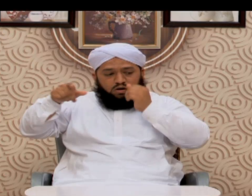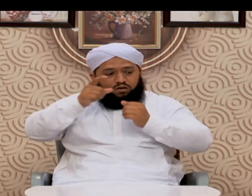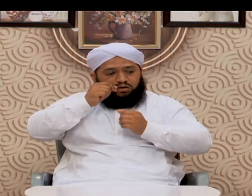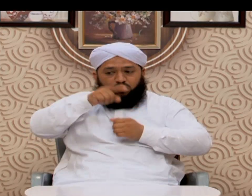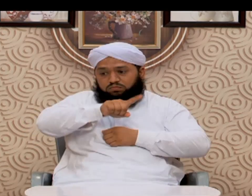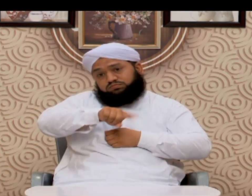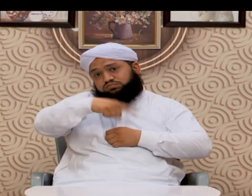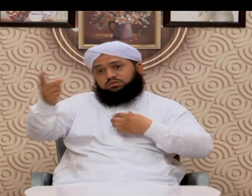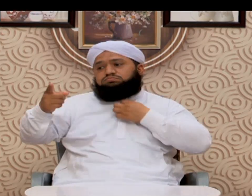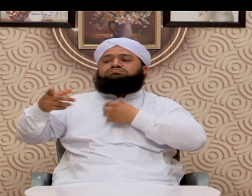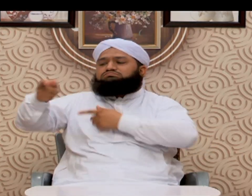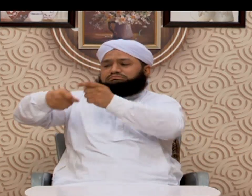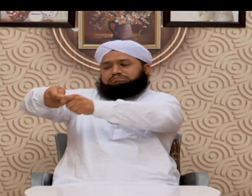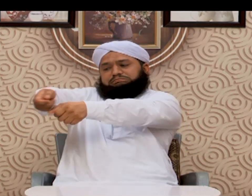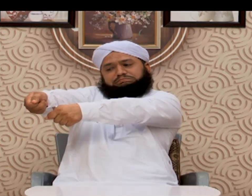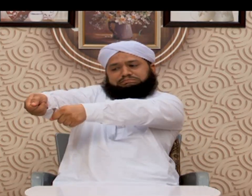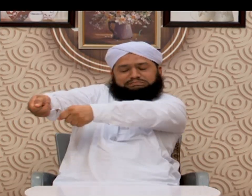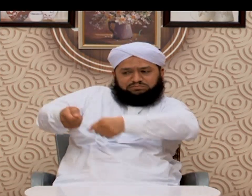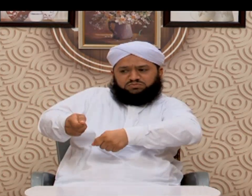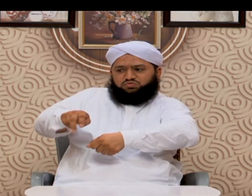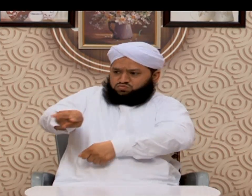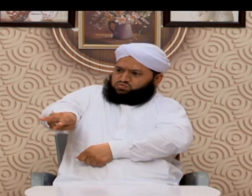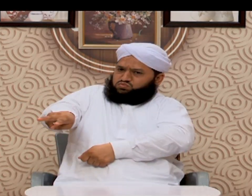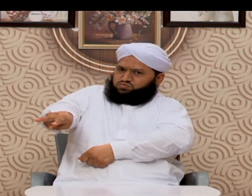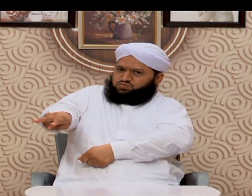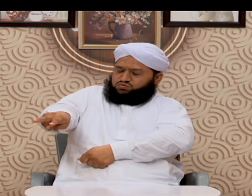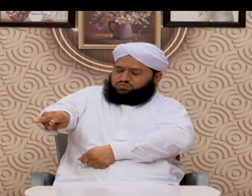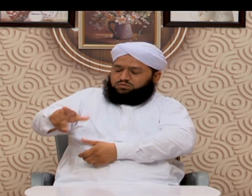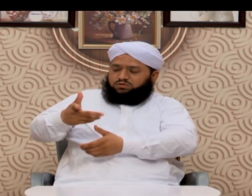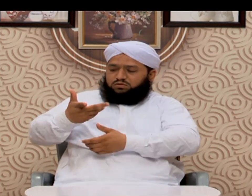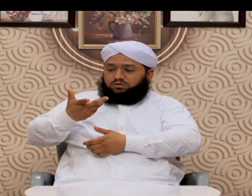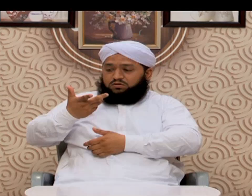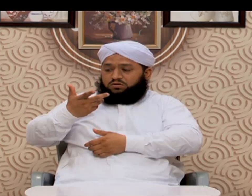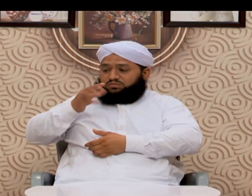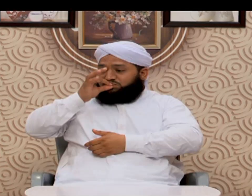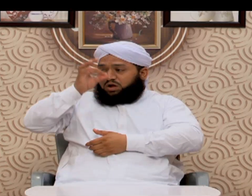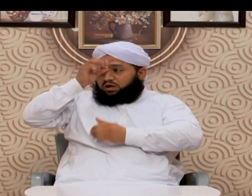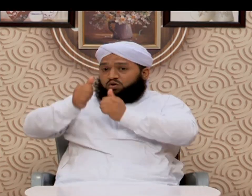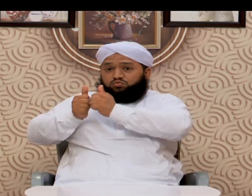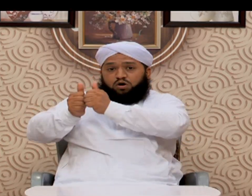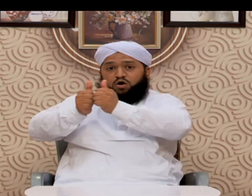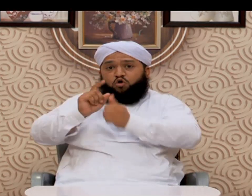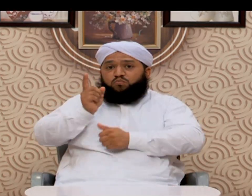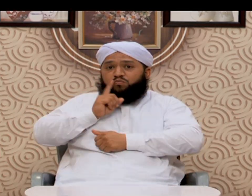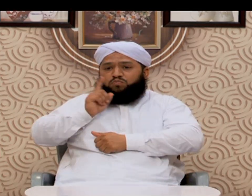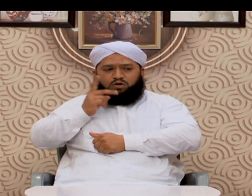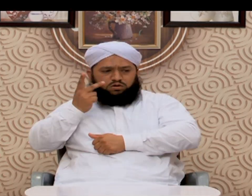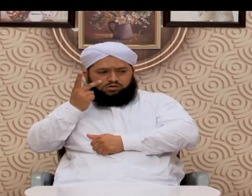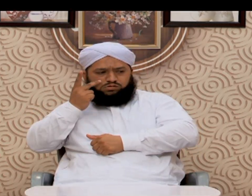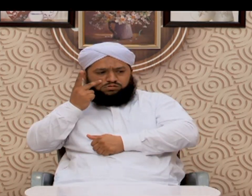دامن اور چادر پکڑ کر تیز نظروں سے آپ کی طرف دیکھا۔ یہ منظر دیکھ کر حضرت عمر رضی اللہ عنہ آپے سے